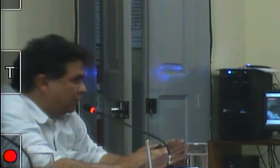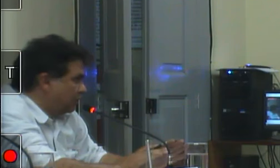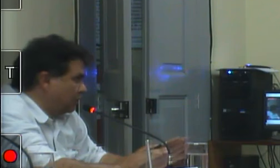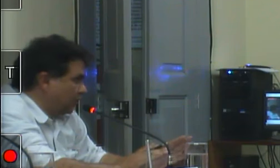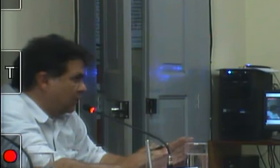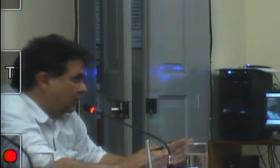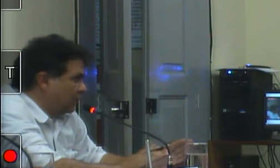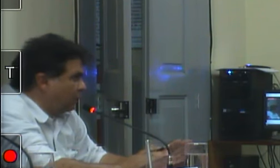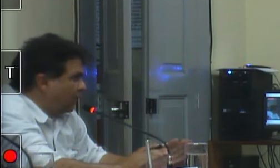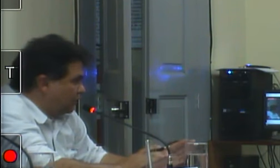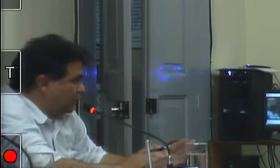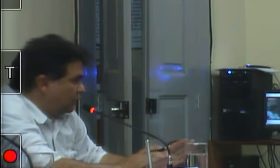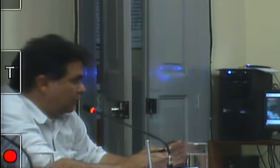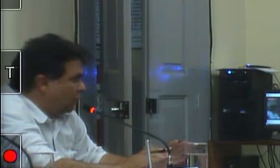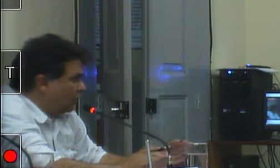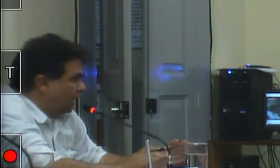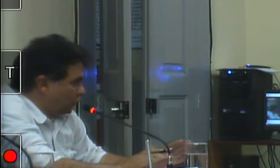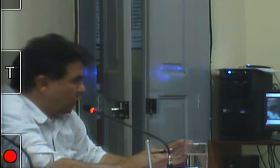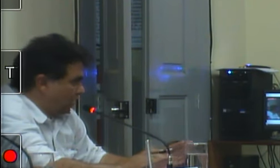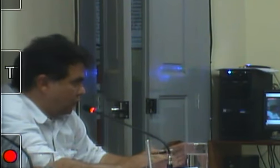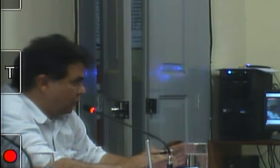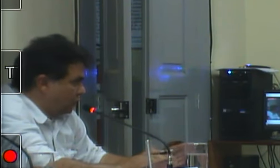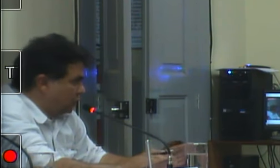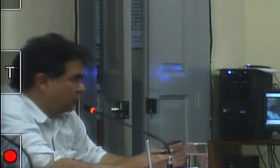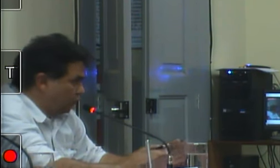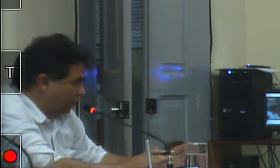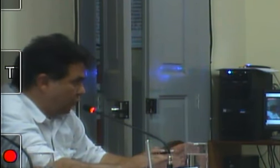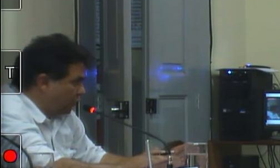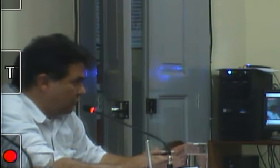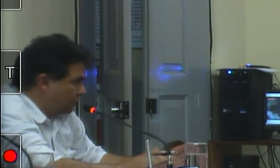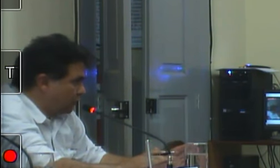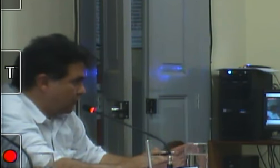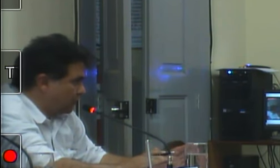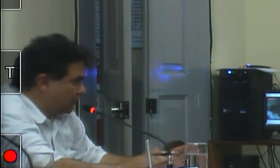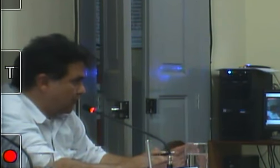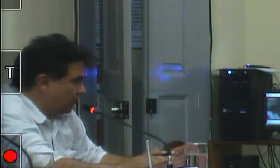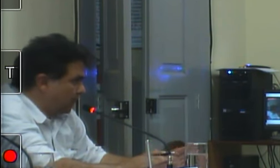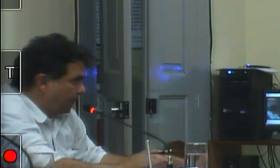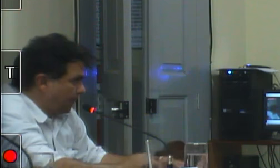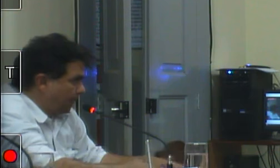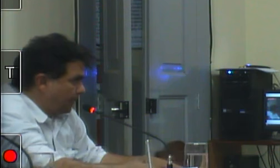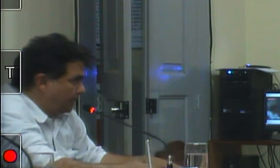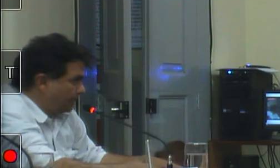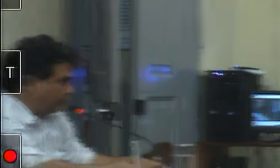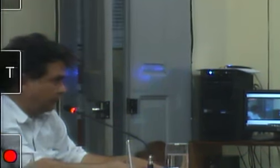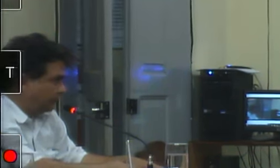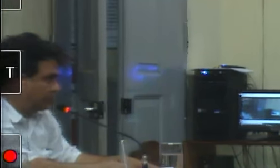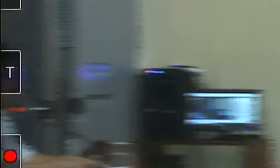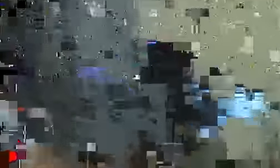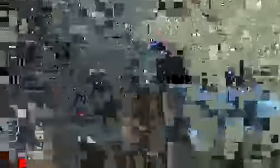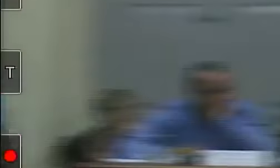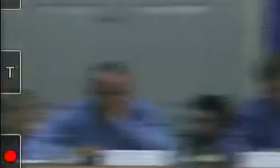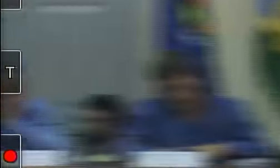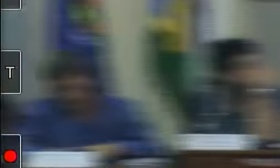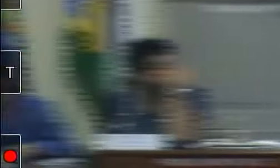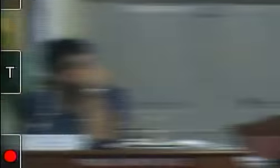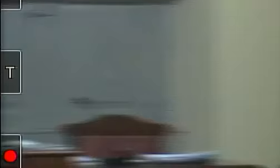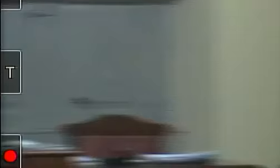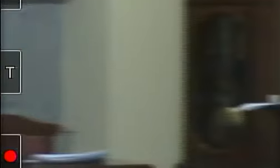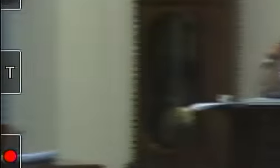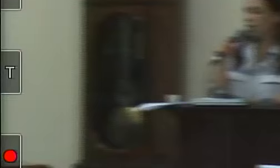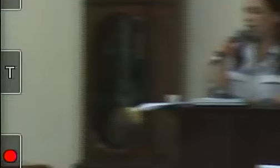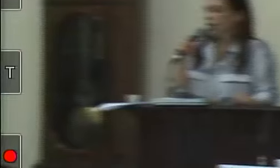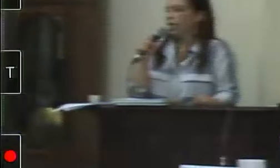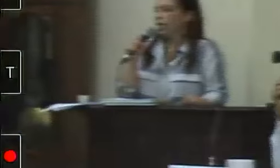realmente o credenciamento lá de só cuidados paliativos. Vocês confirmam isso? Foi aprovado no Conselho Municipal de